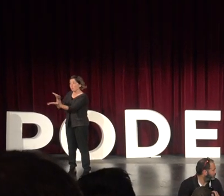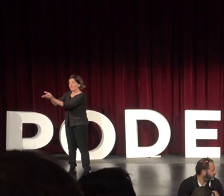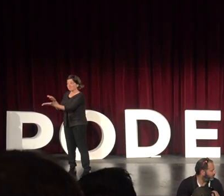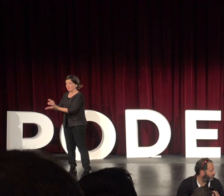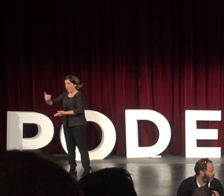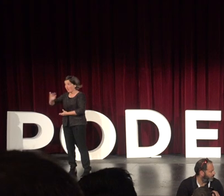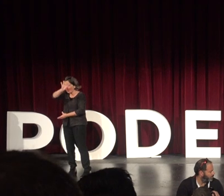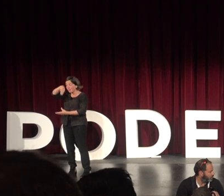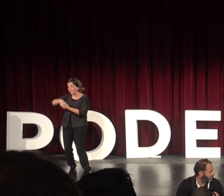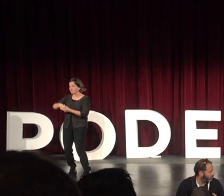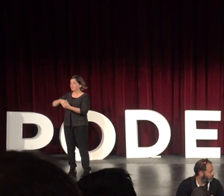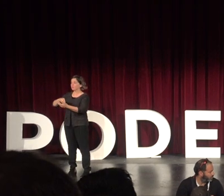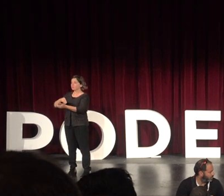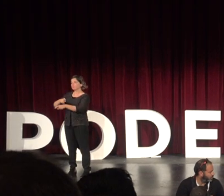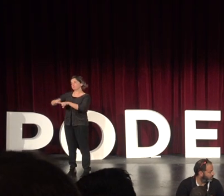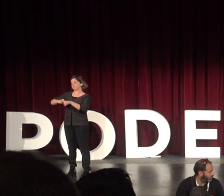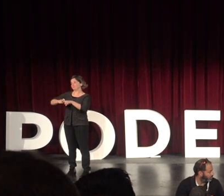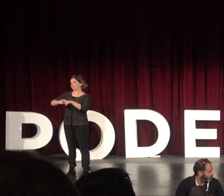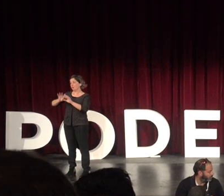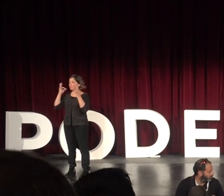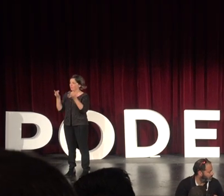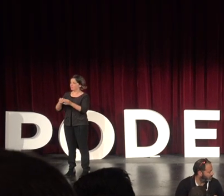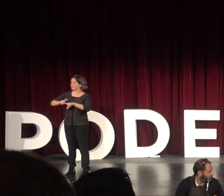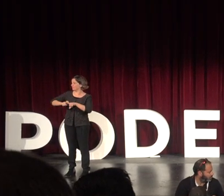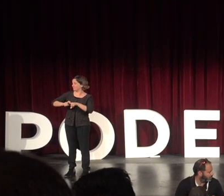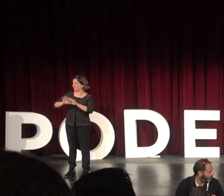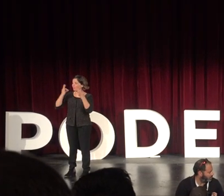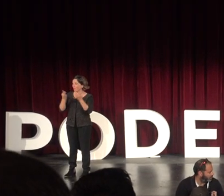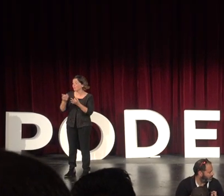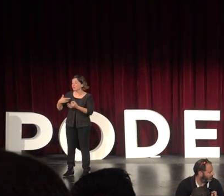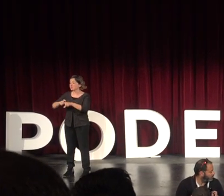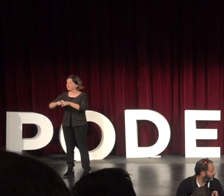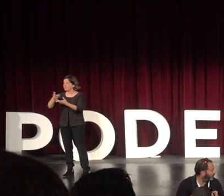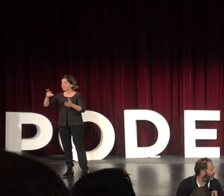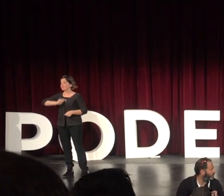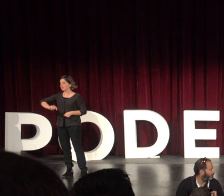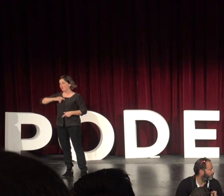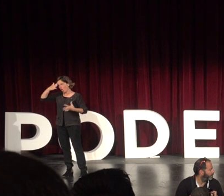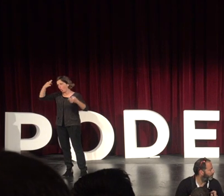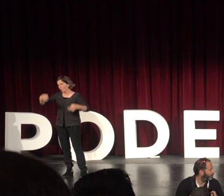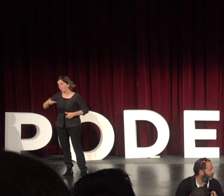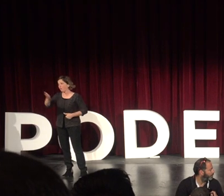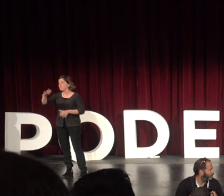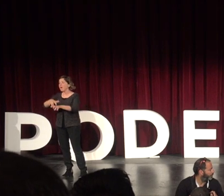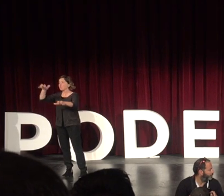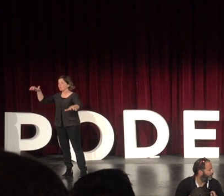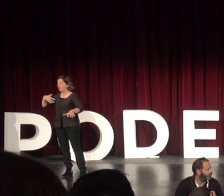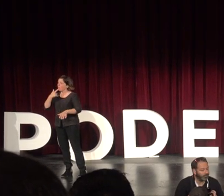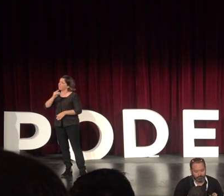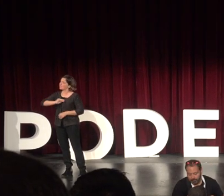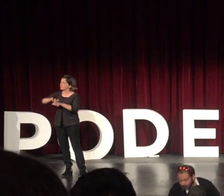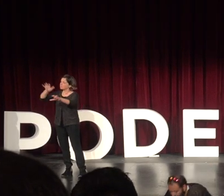presentado forman parte del ADN de Podemos, pero es que forman parte también del sentido común de la mayoría o de